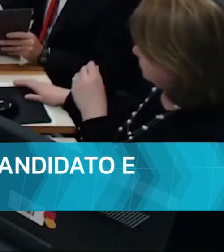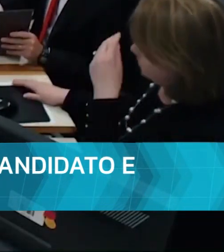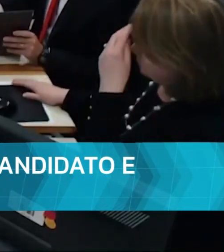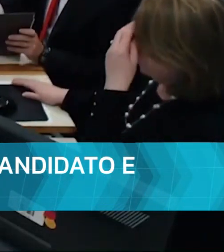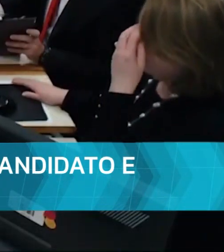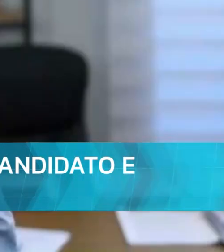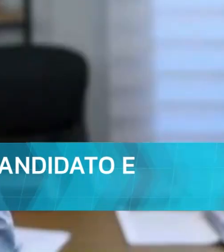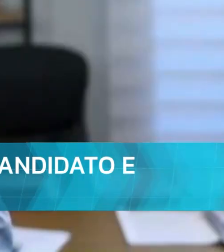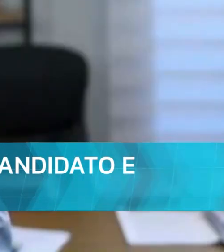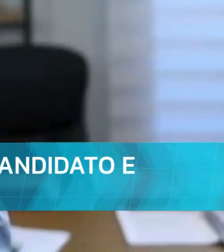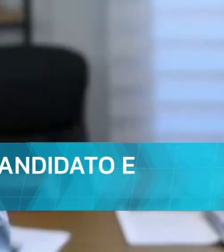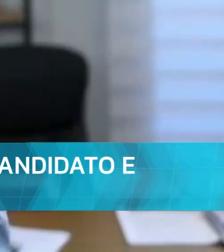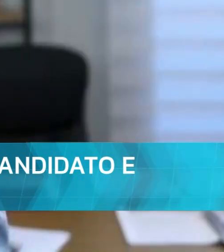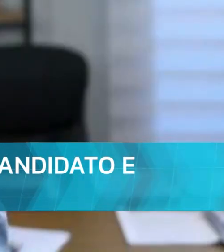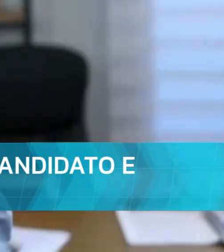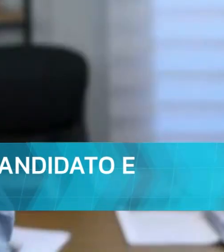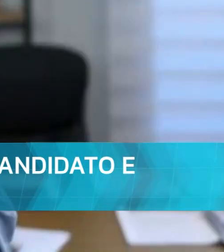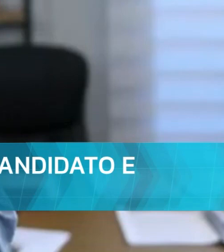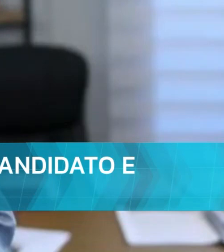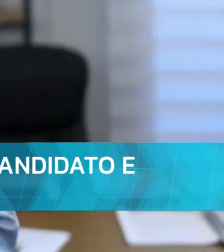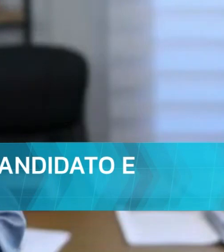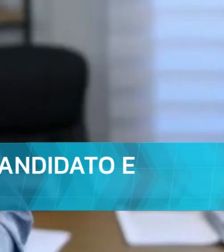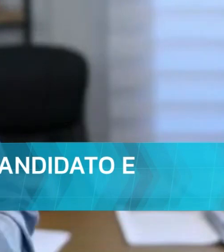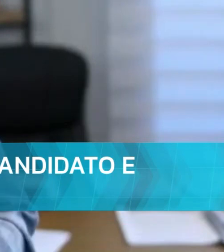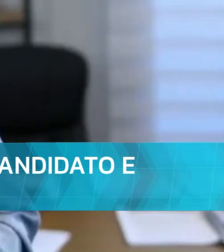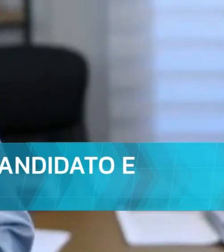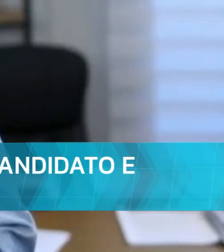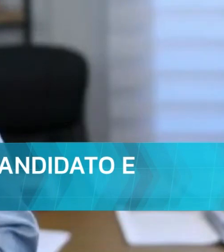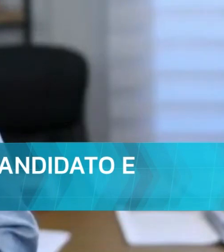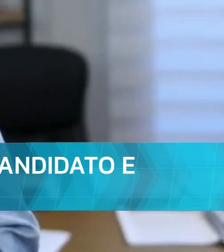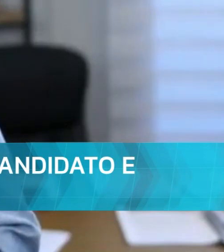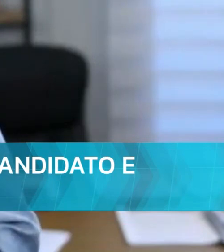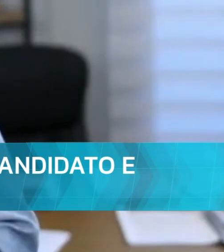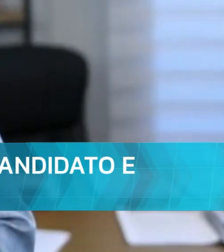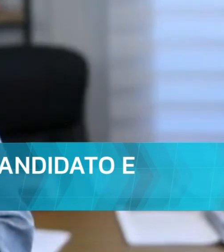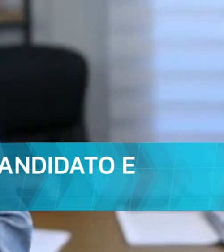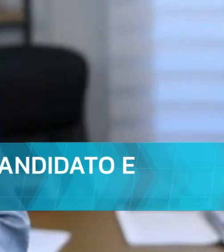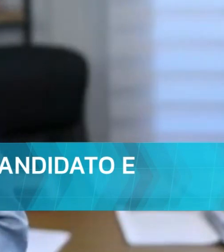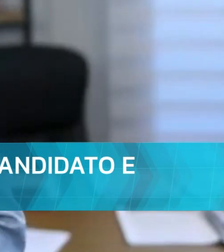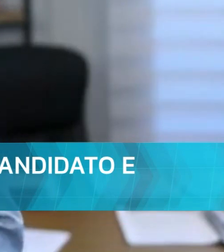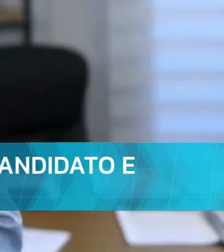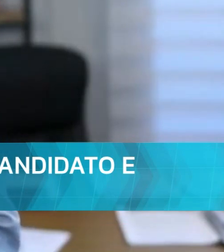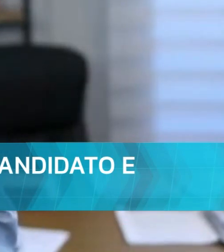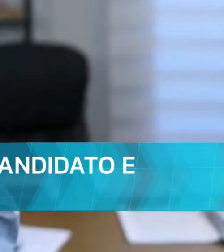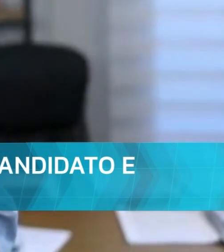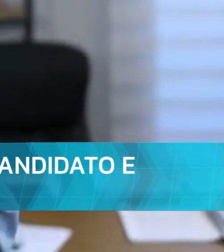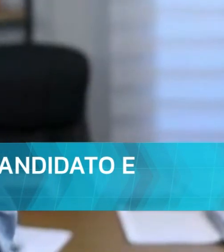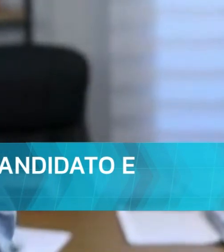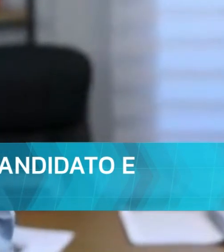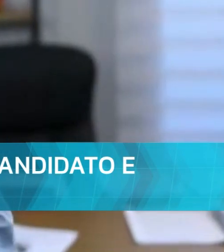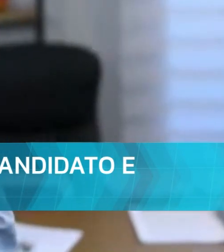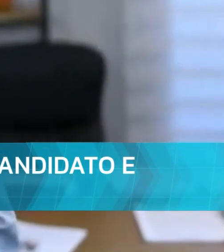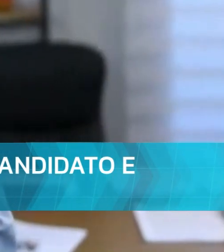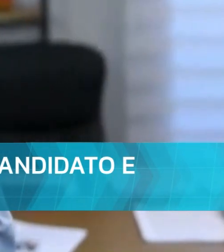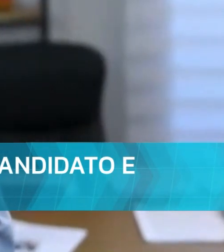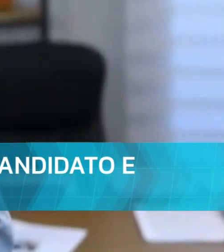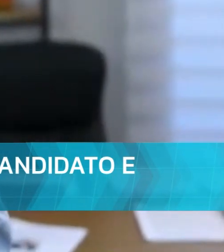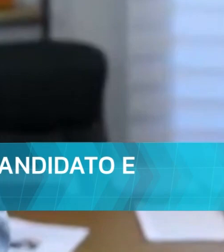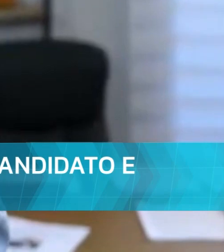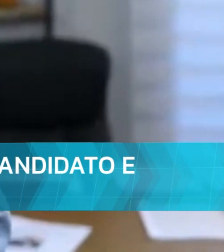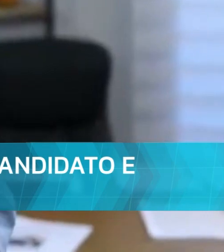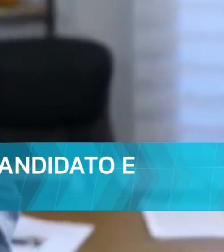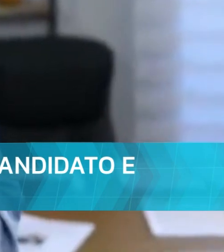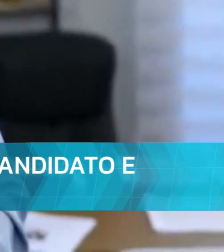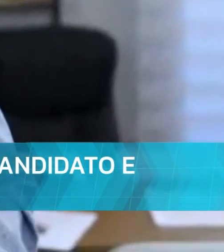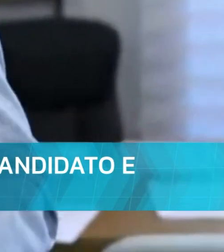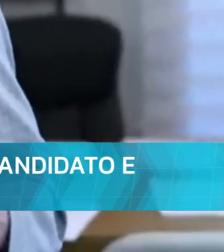elegibilidade do petista. Desde então, o petista Lula se tornou extraoficialmente pré-candidato ao Palácio do Planalto.